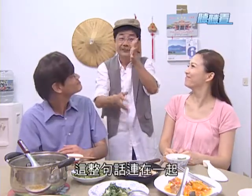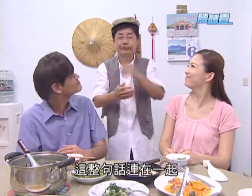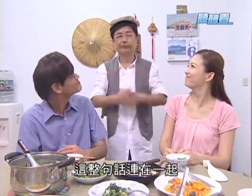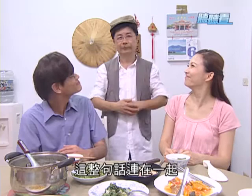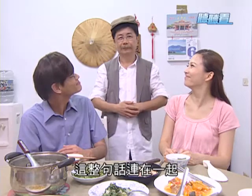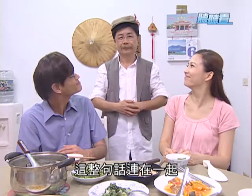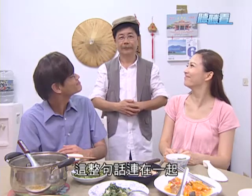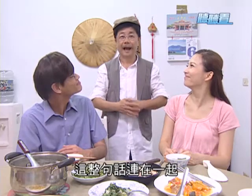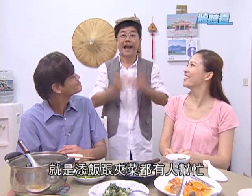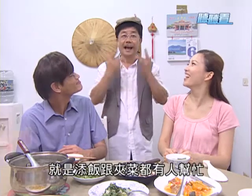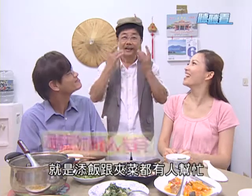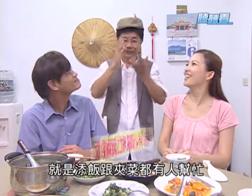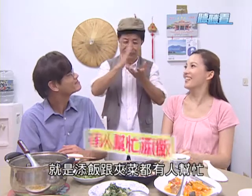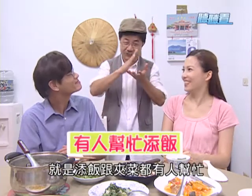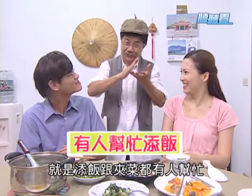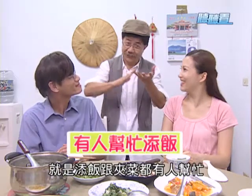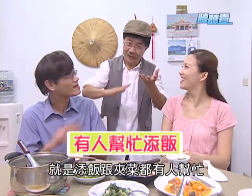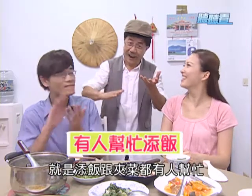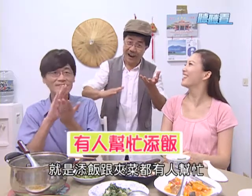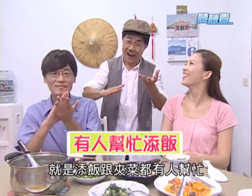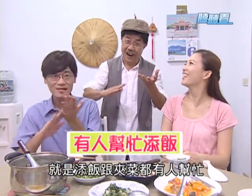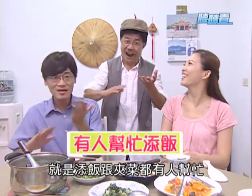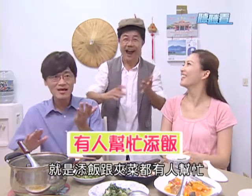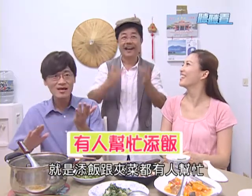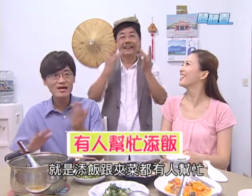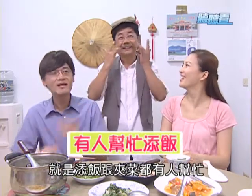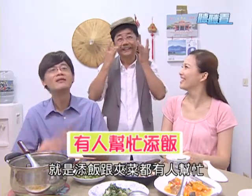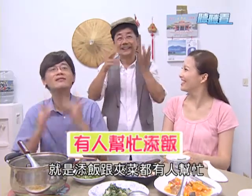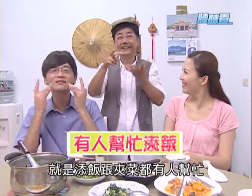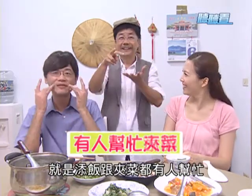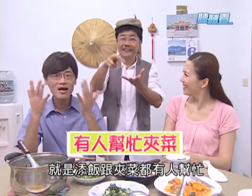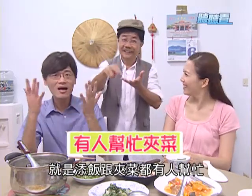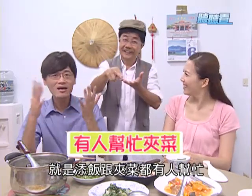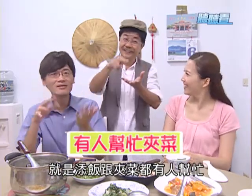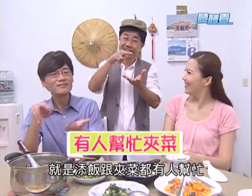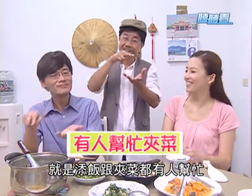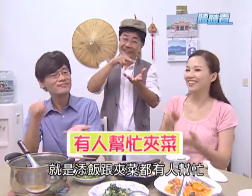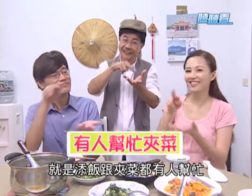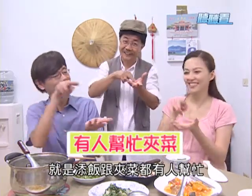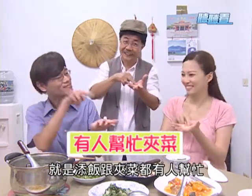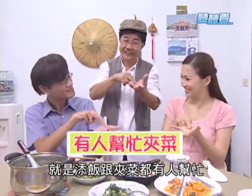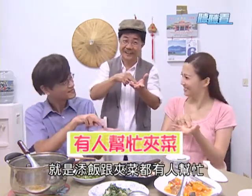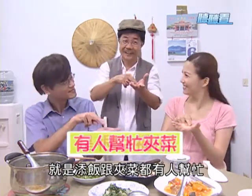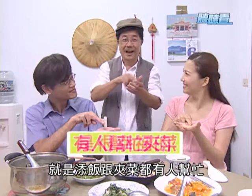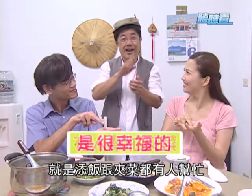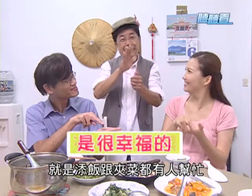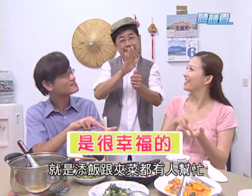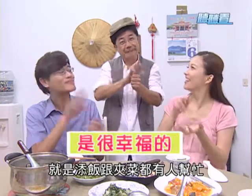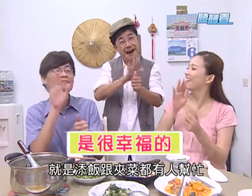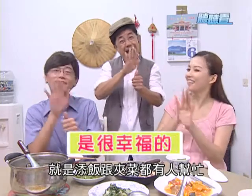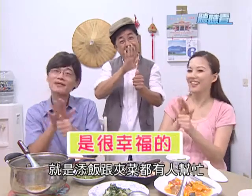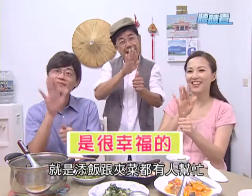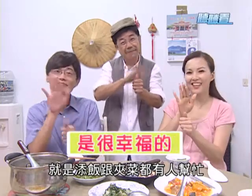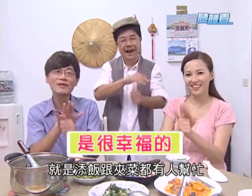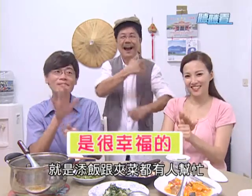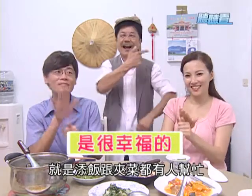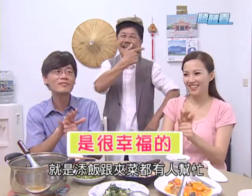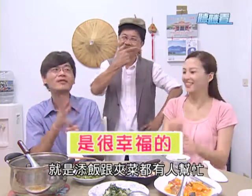在一起呢，就是。 添饭 跟夹菜都有人帮忙，